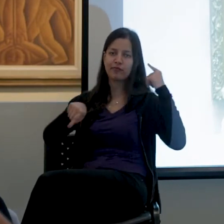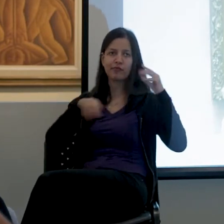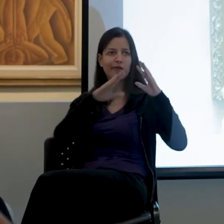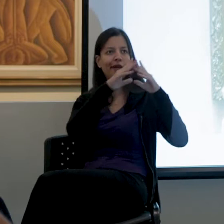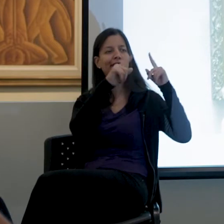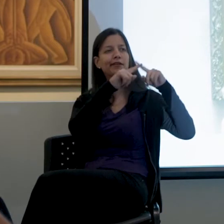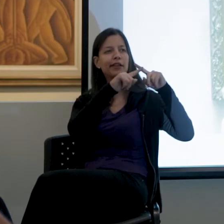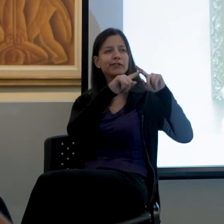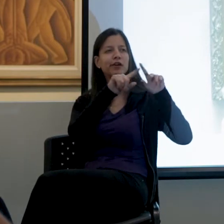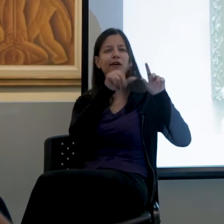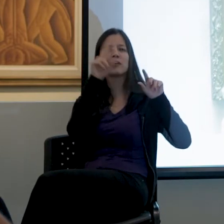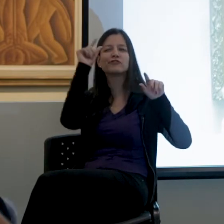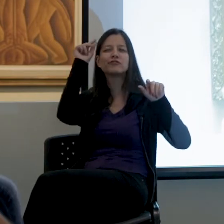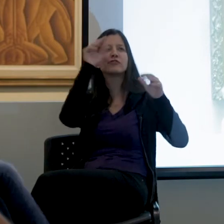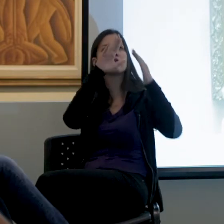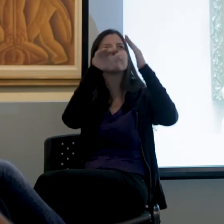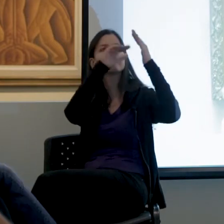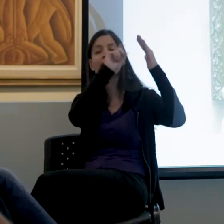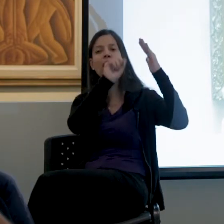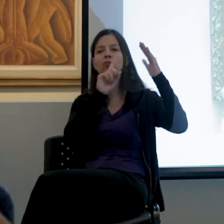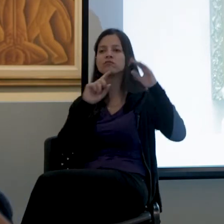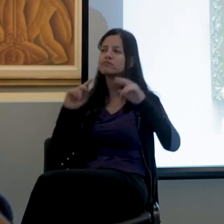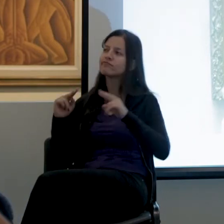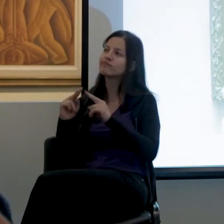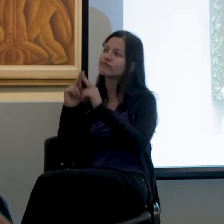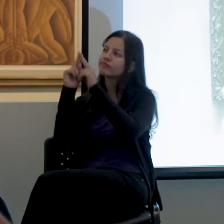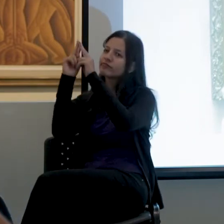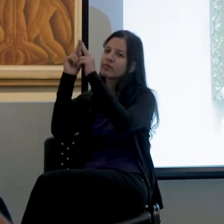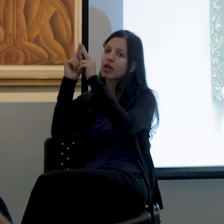tipo, né? Vulgar.